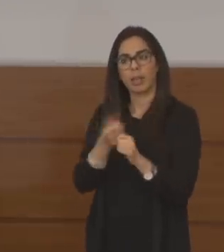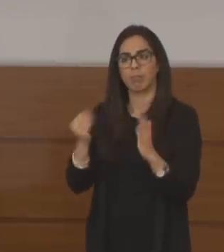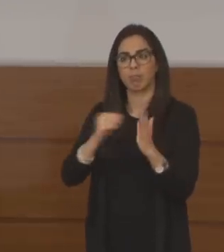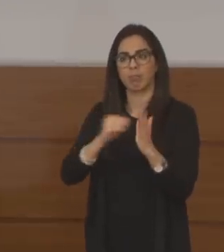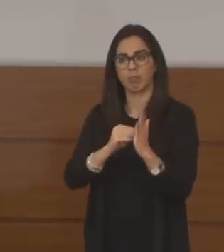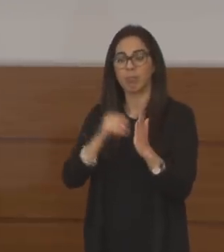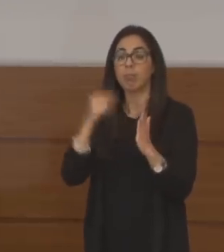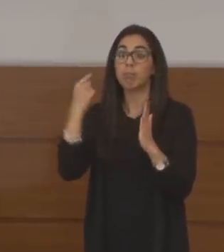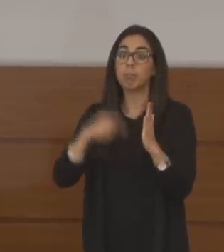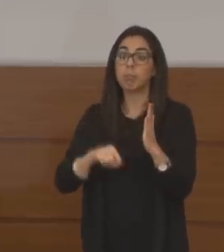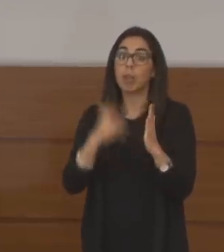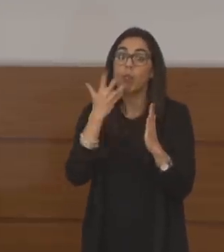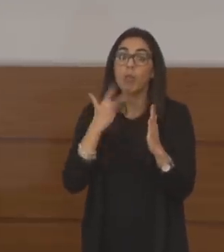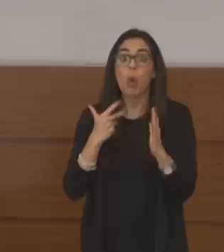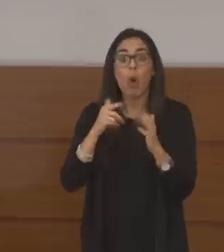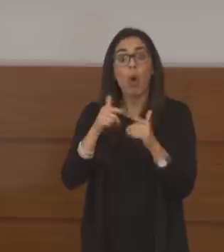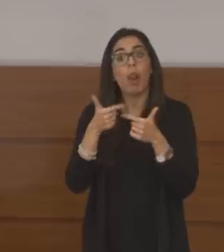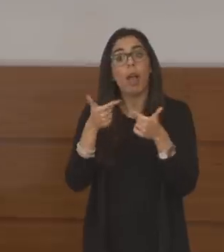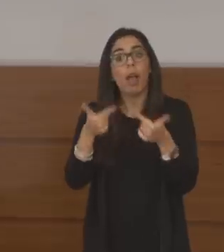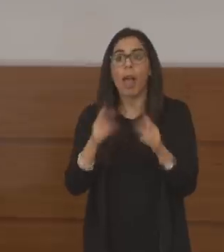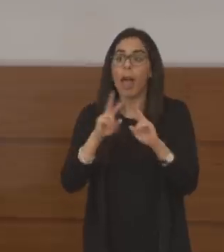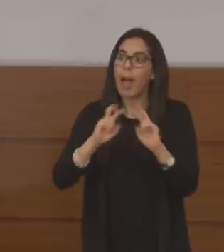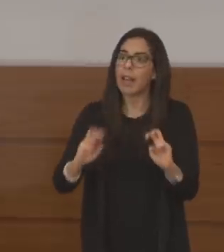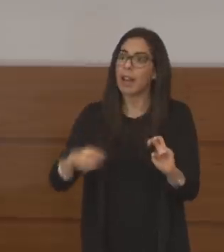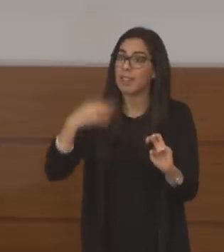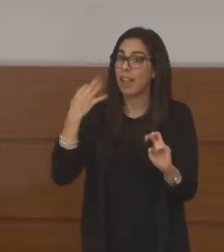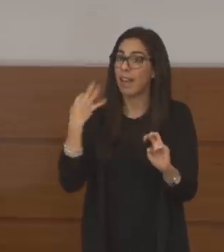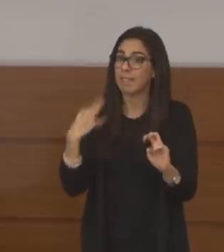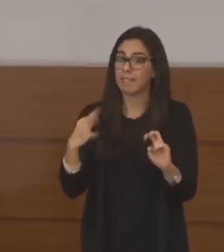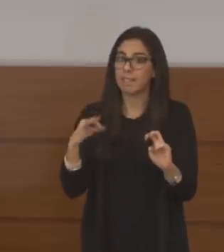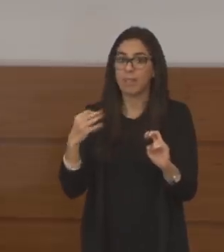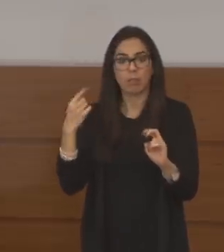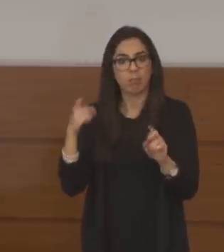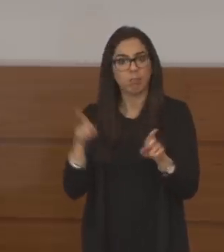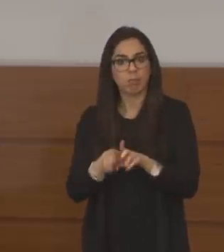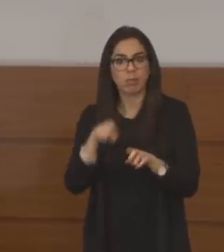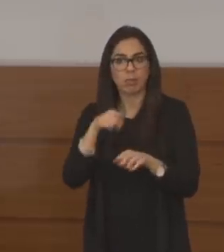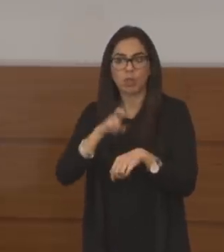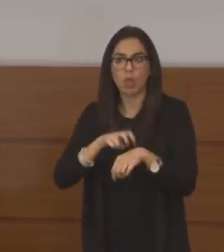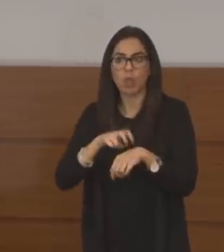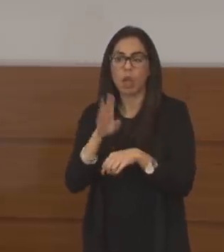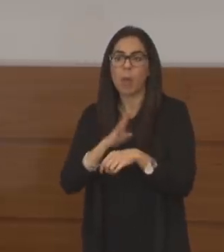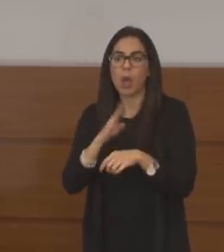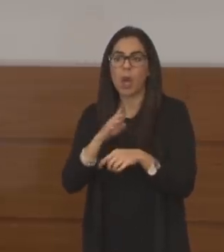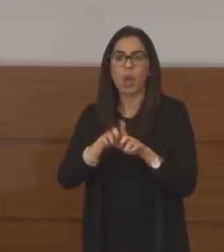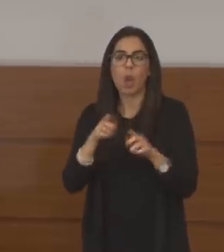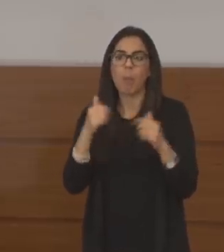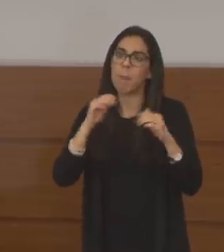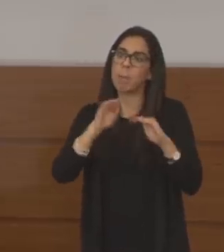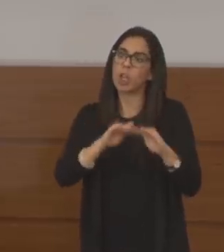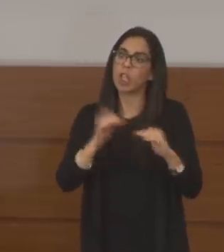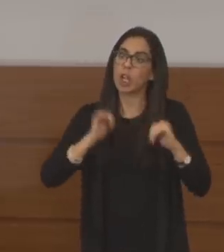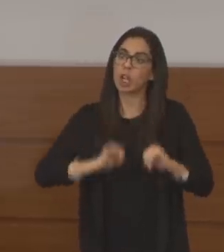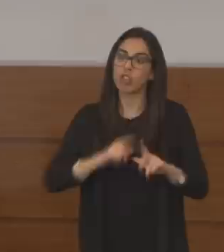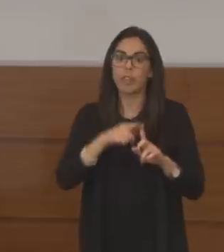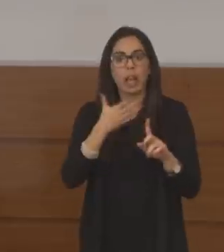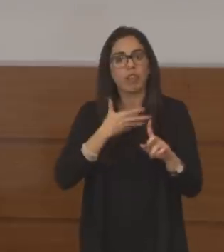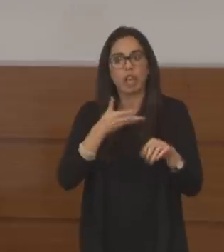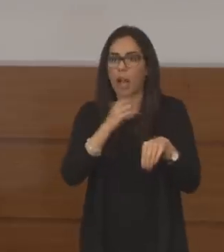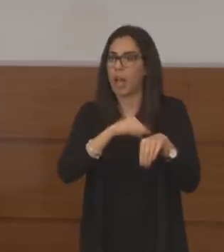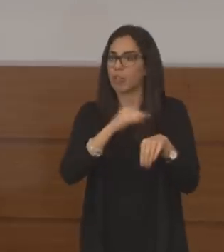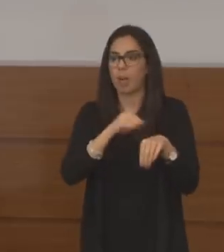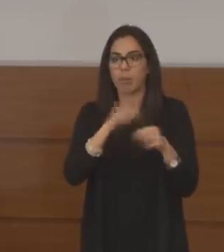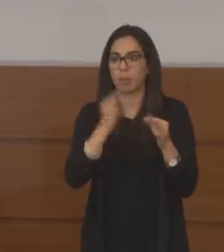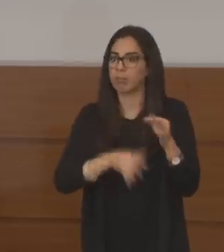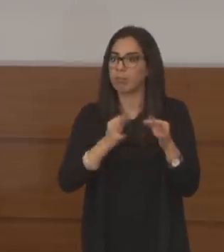finalità di avere un'analisi puntuale come i dati che presenta il dottor borrelli come protezione civile aggiornati sostanzialmente istantaneamente